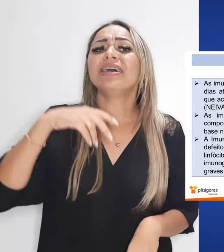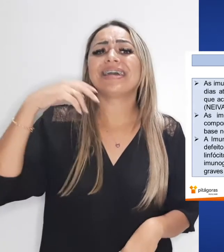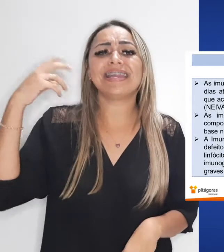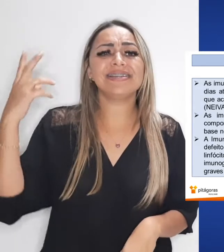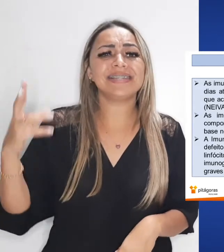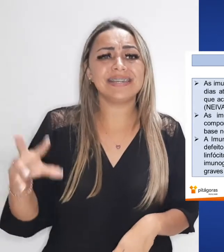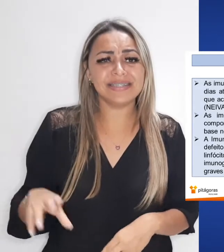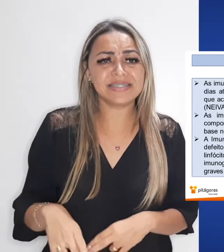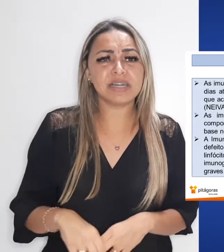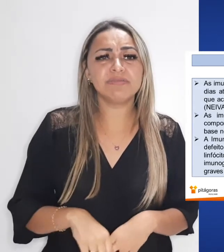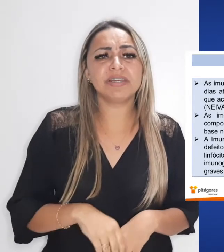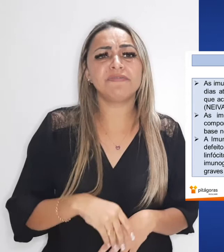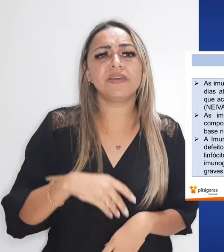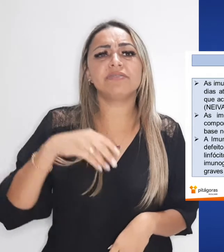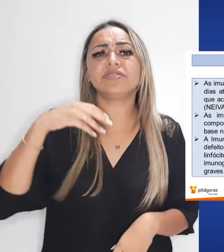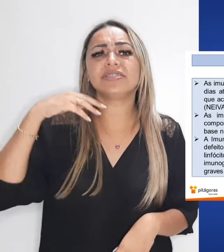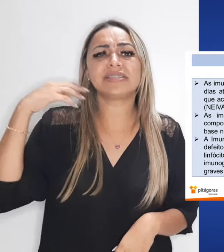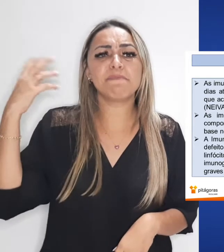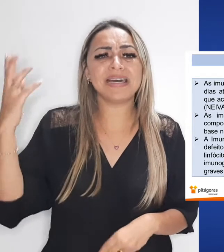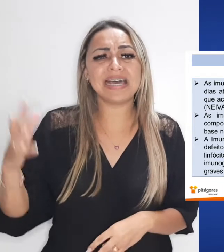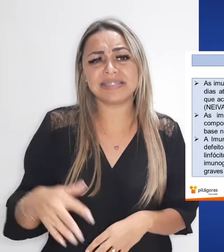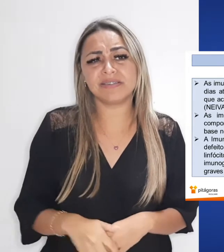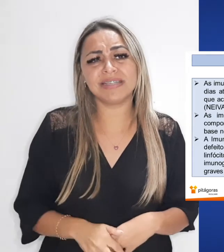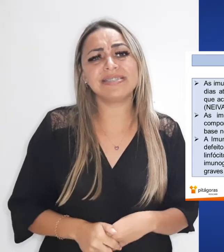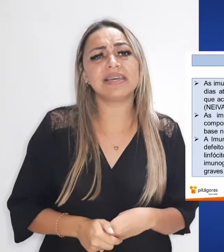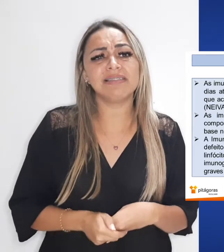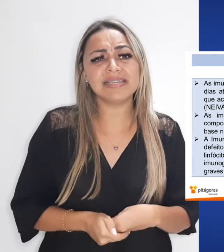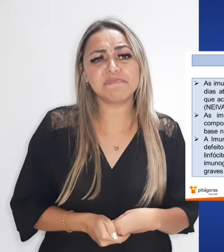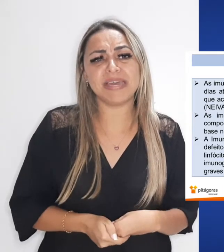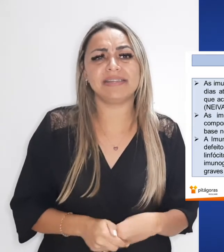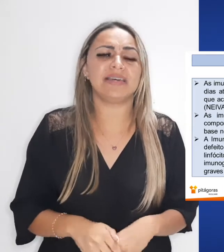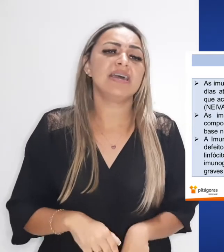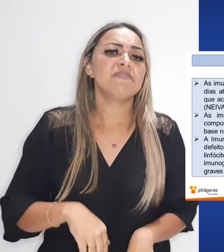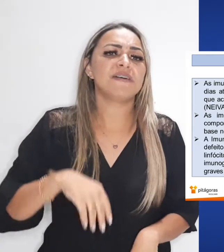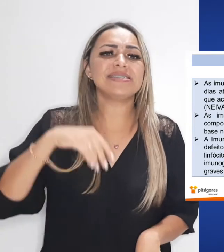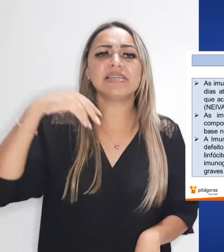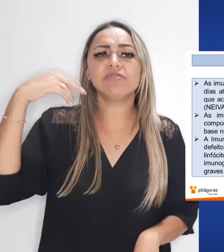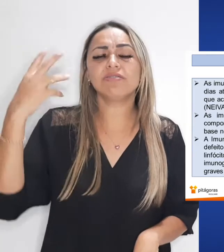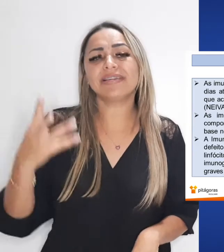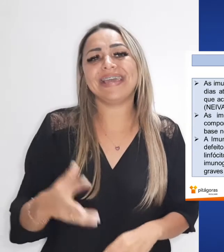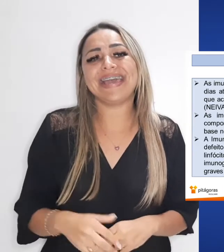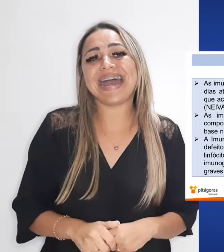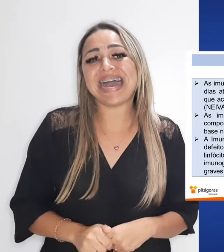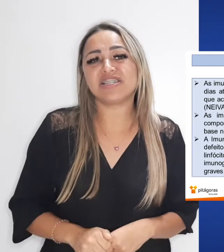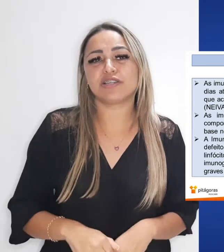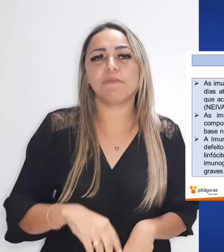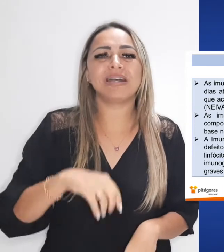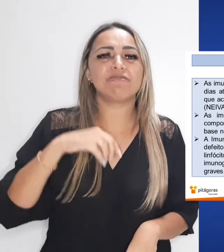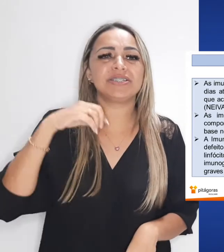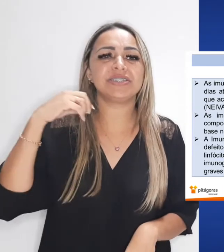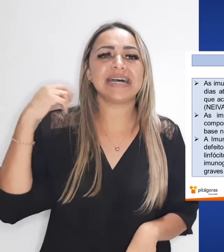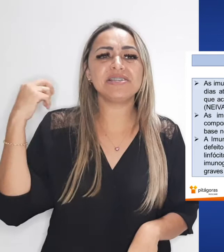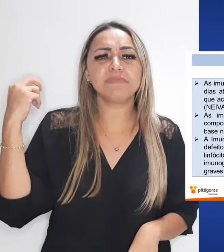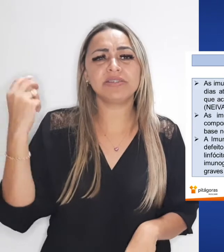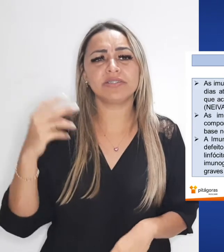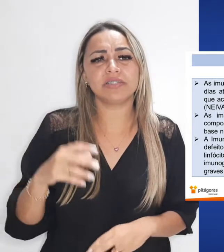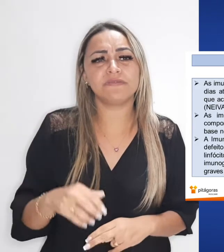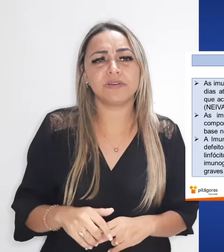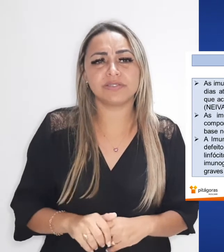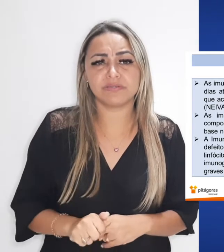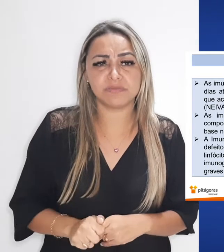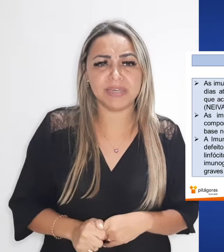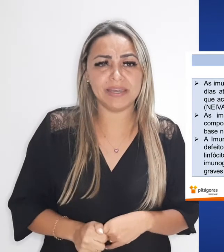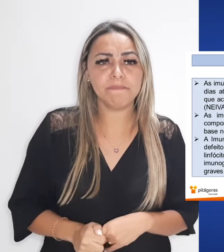como característica um defeito de separação das células beta, fazendo com que haja uma quantidade menor